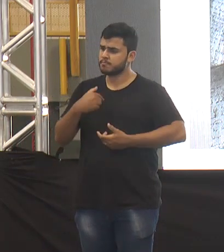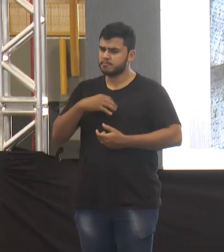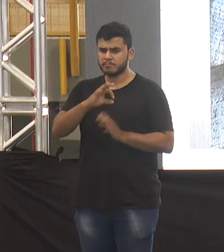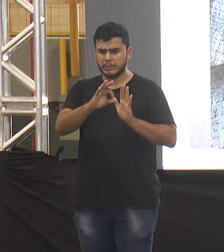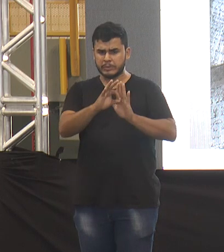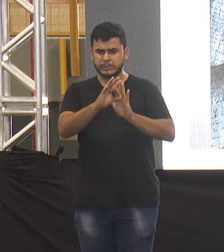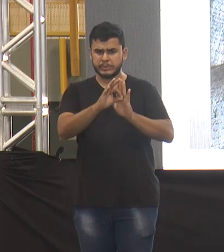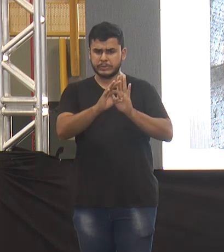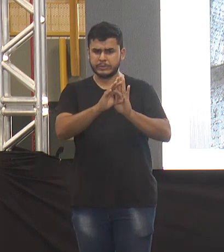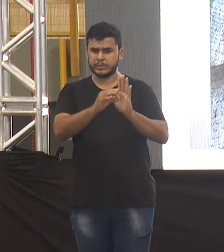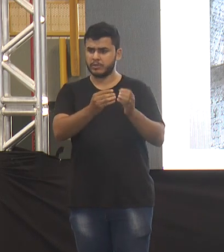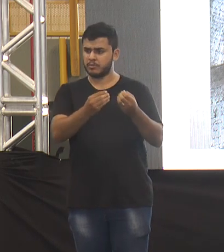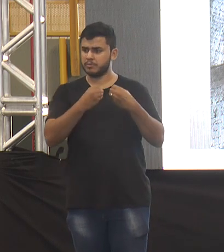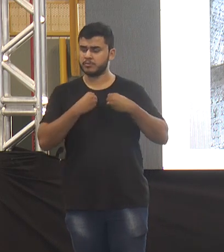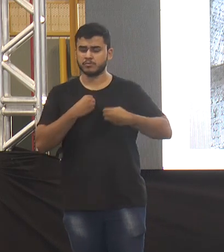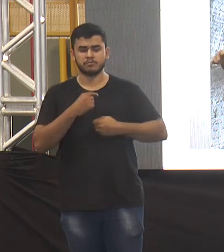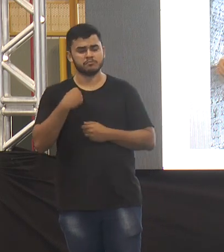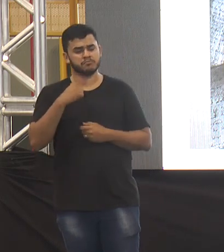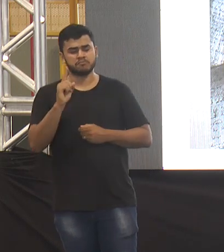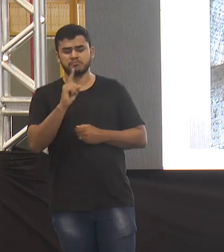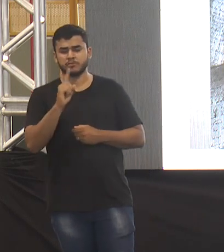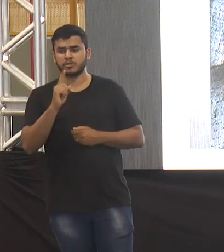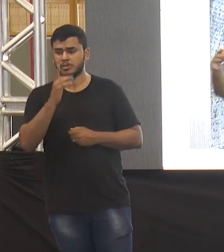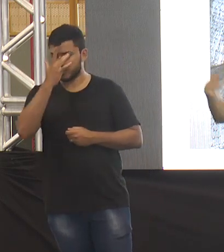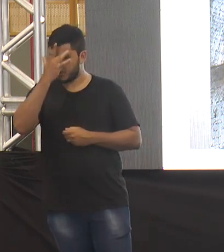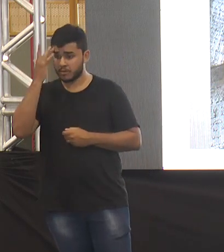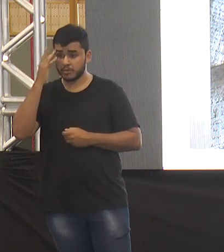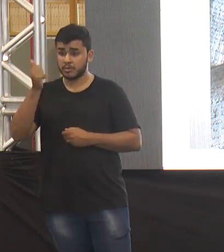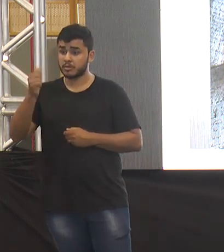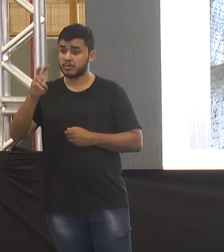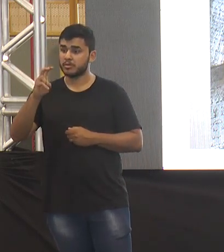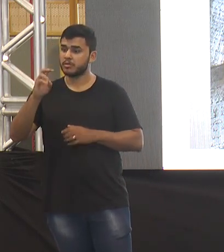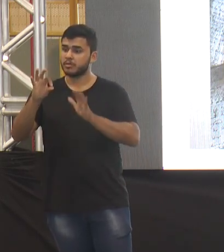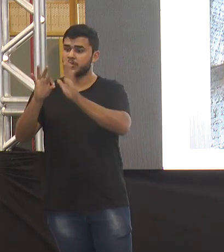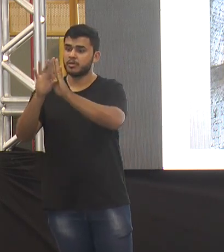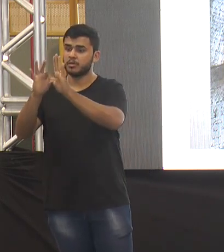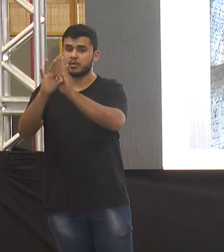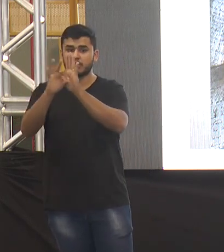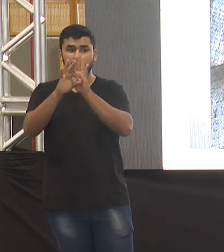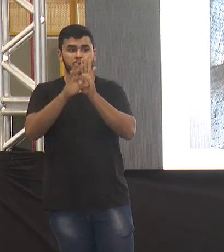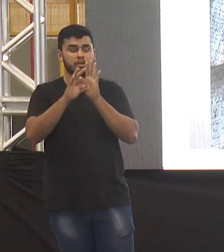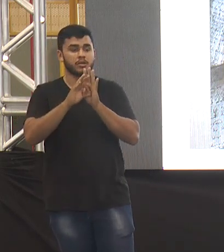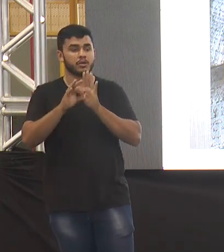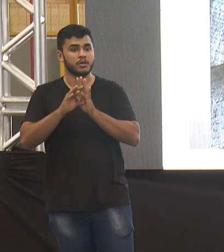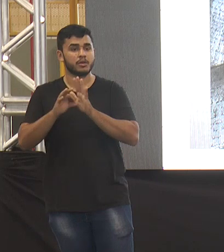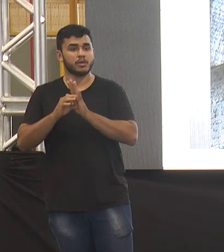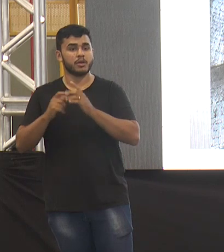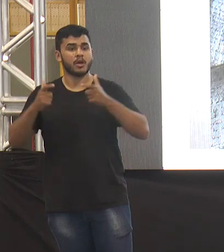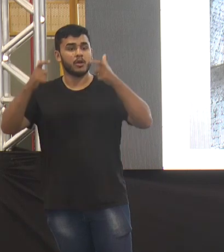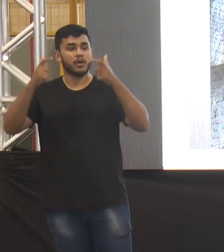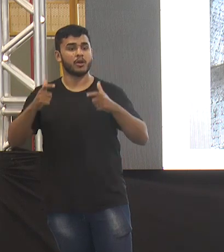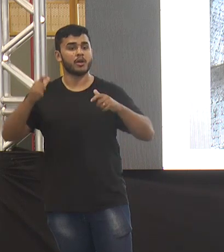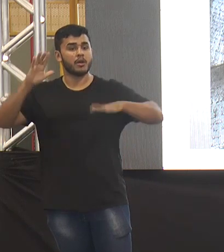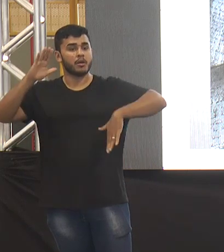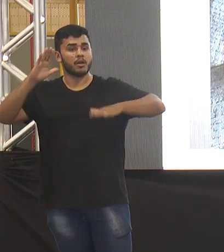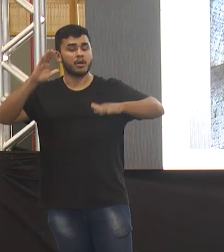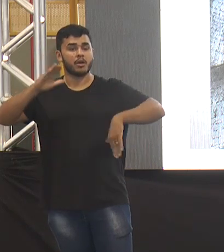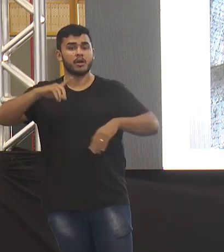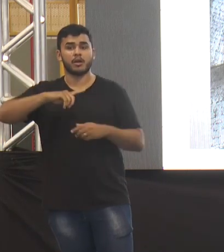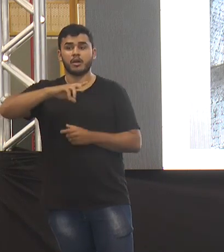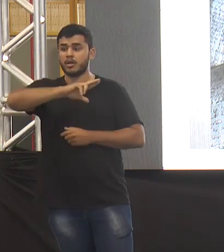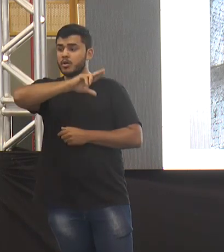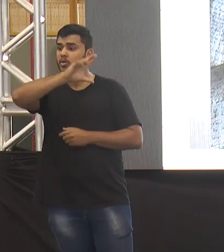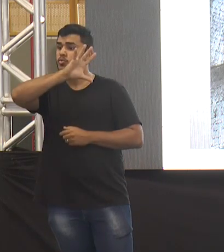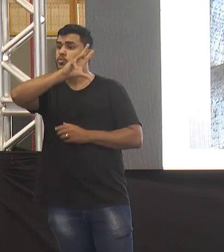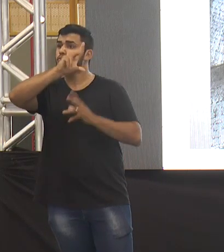recusei. Eu já cheguei a estar num grupo com 15 pessoas fumando maconha num luau ao redor de uma fogueira na praia. E